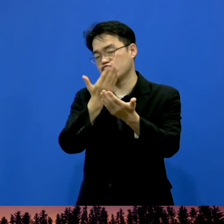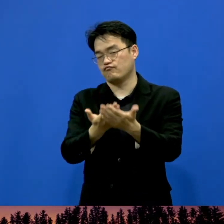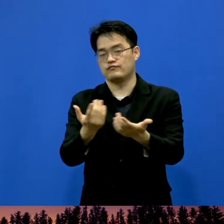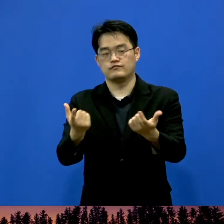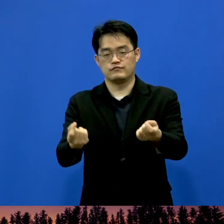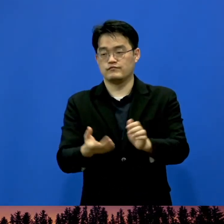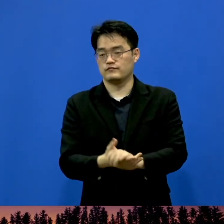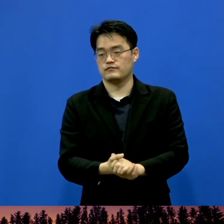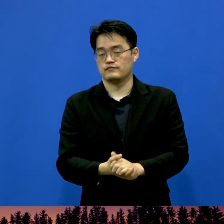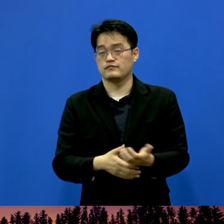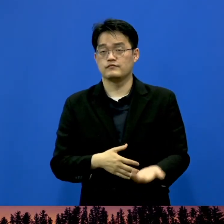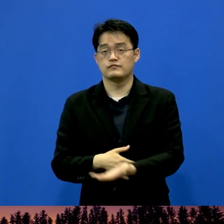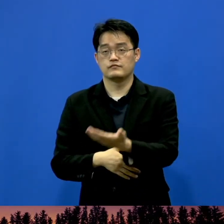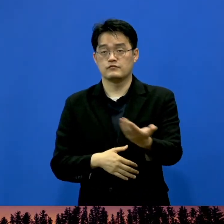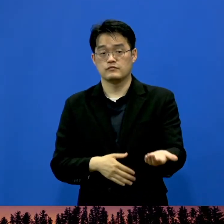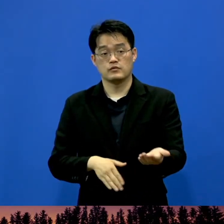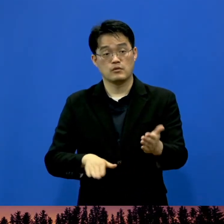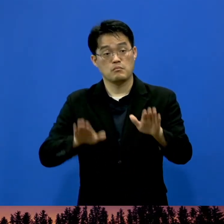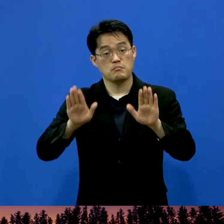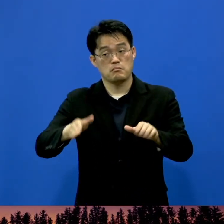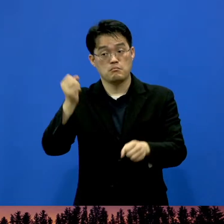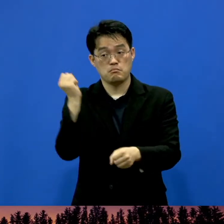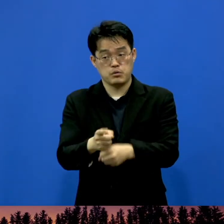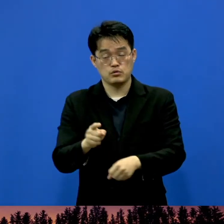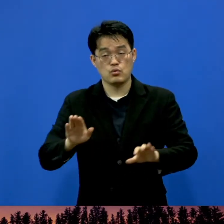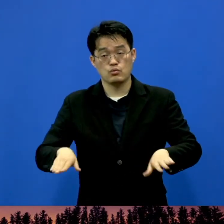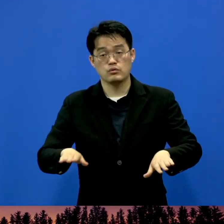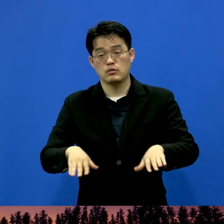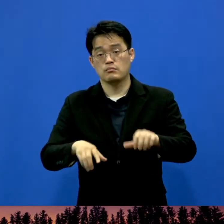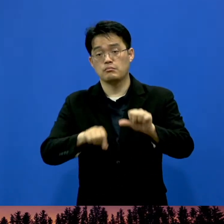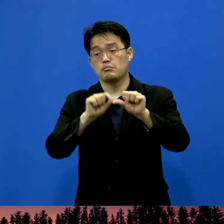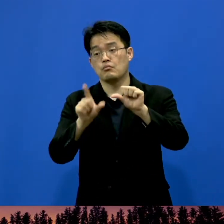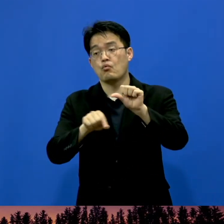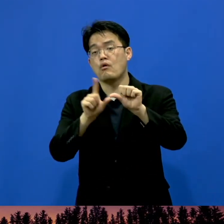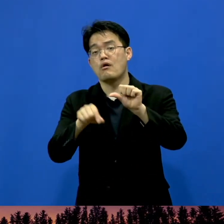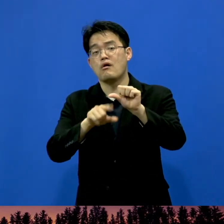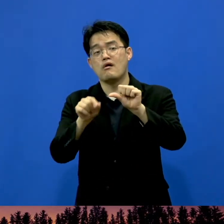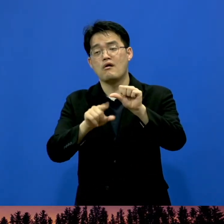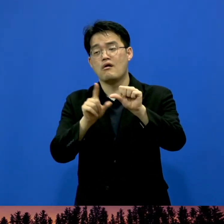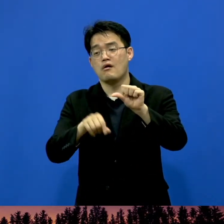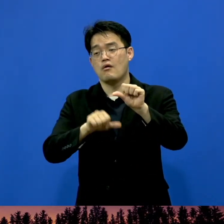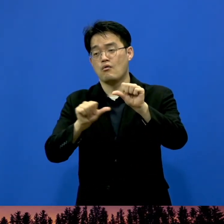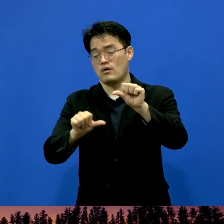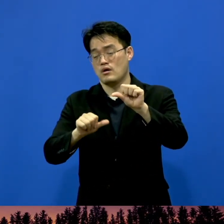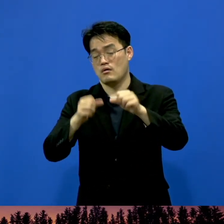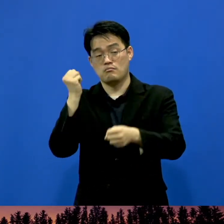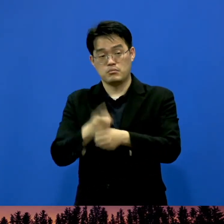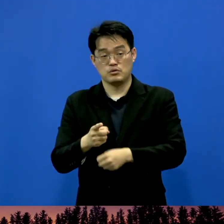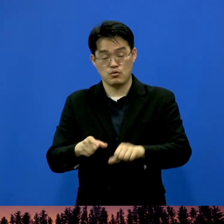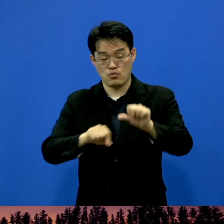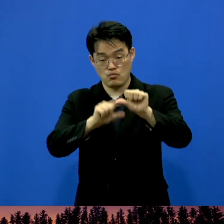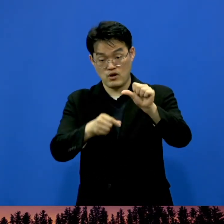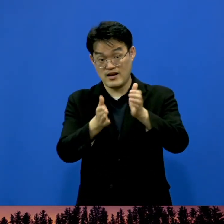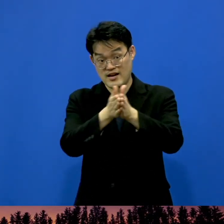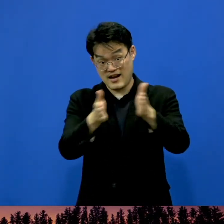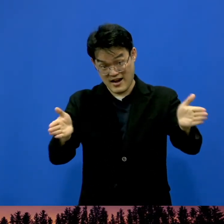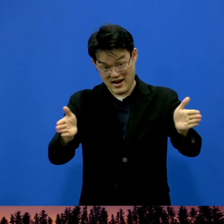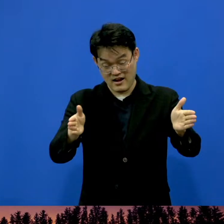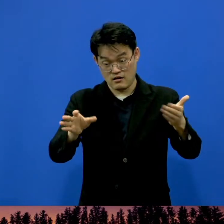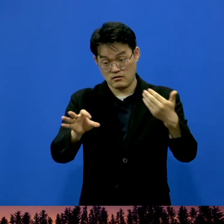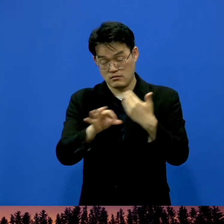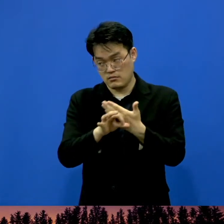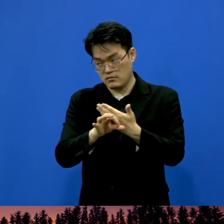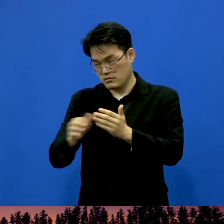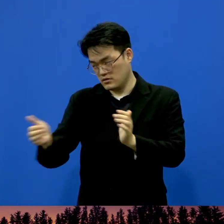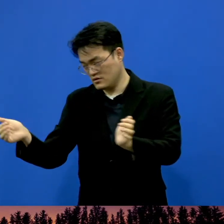보면 굉장히 빠르죠. 벌써 몇 월 달이에요? 5월 달이에요. 그죠? 5월 달이에요. 5월 달이. 5월 달이 시작하면